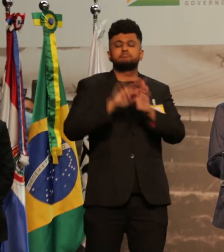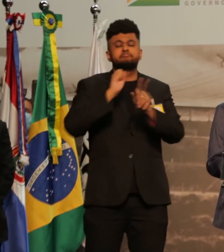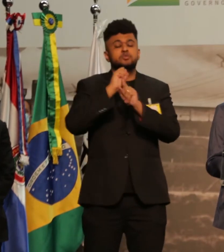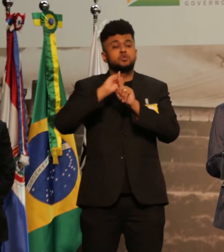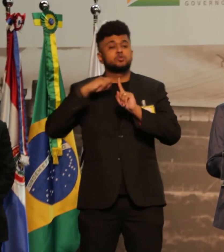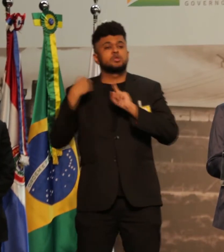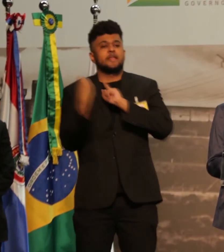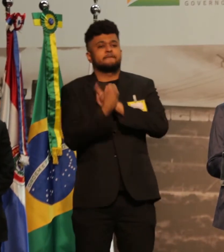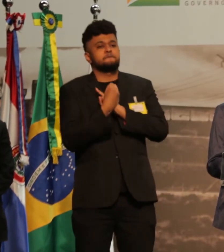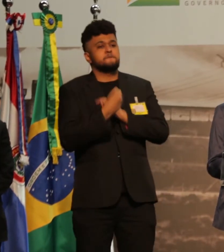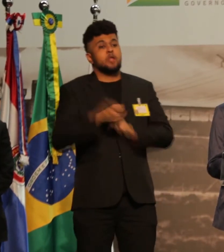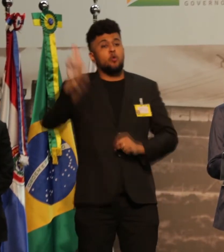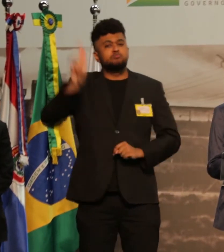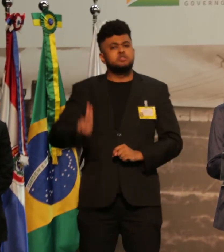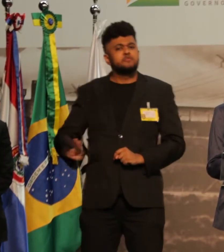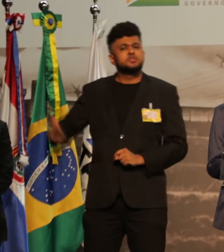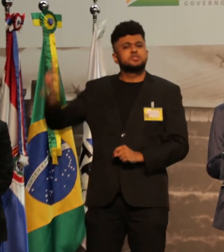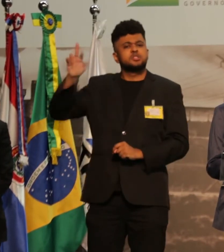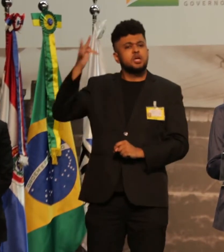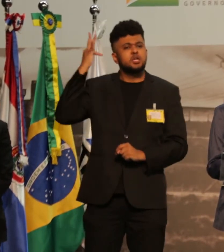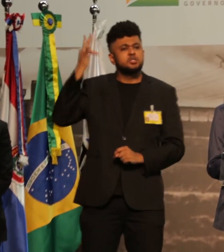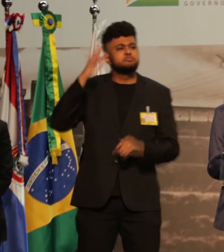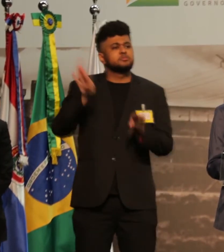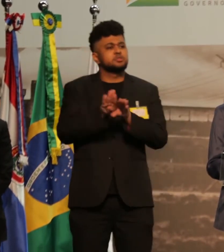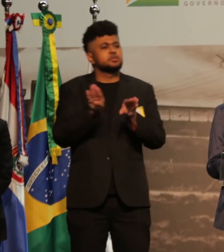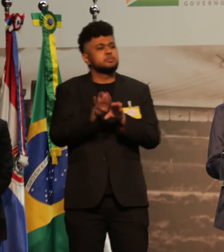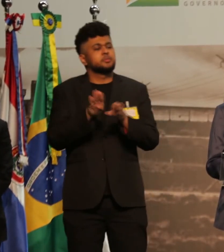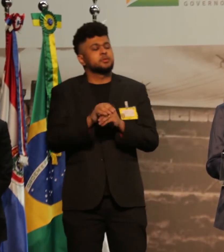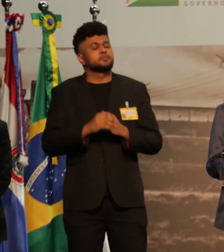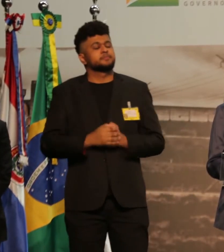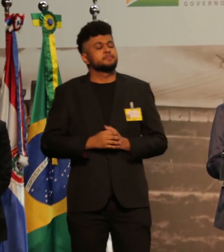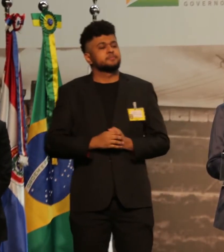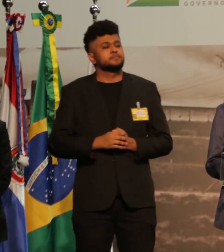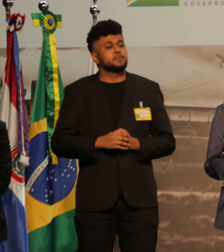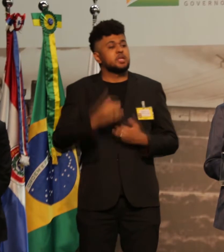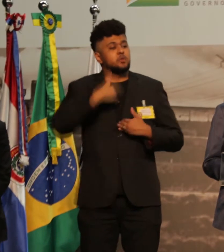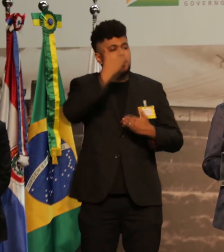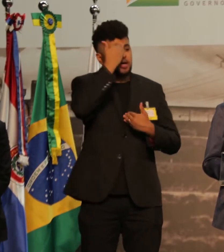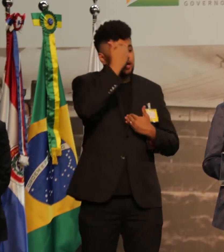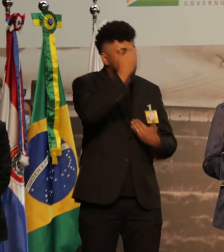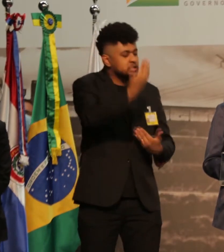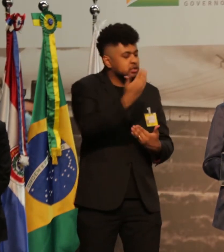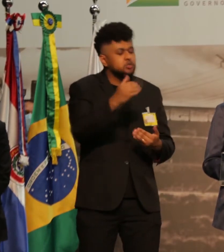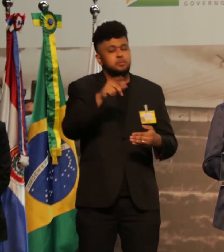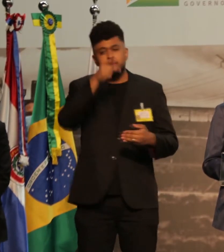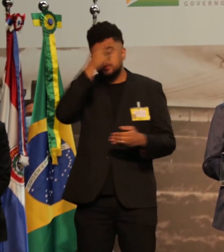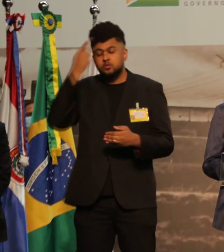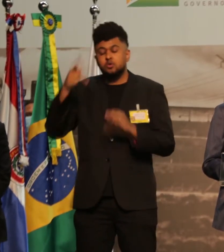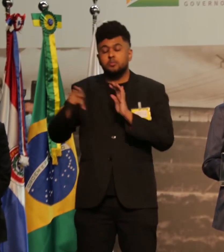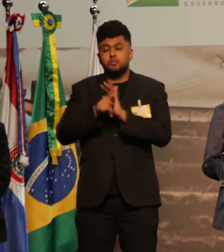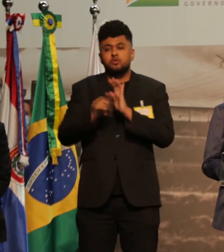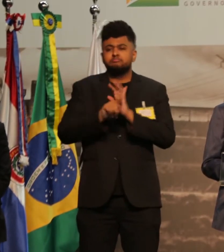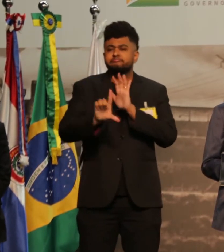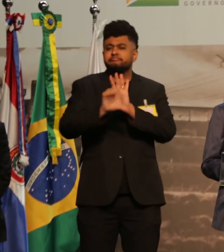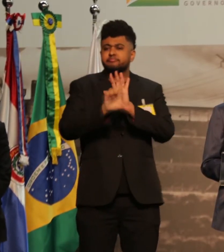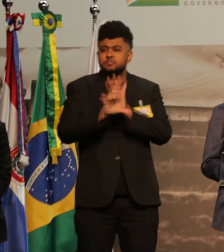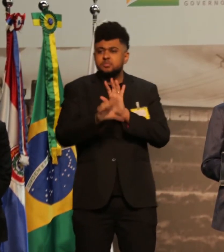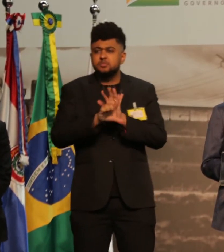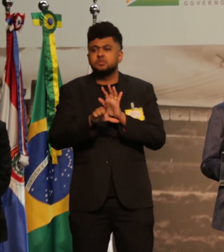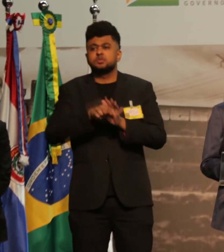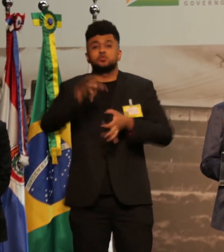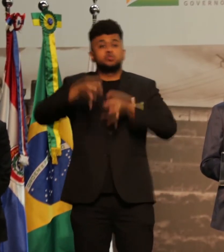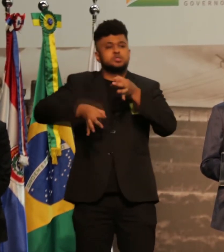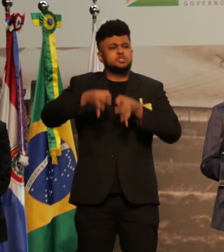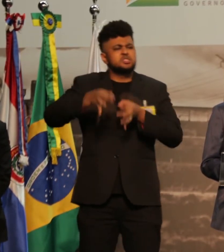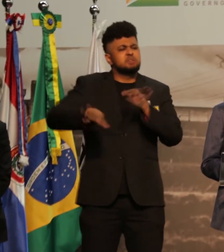sociedade civil, as universidades, as cooperativas. Agradeço aos integrantes do Poder Legislativo, do Poder